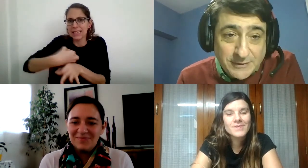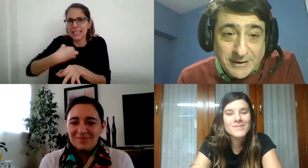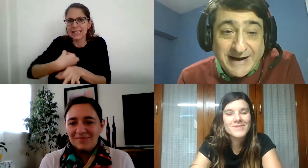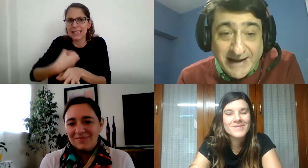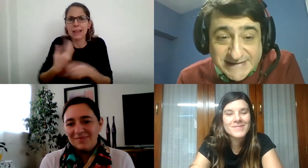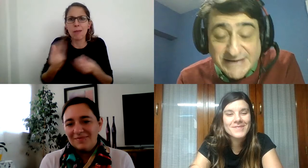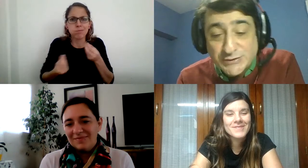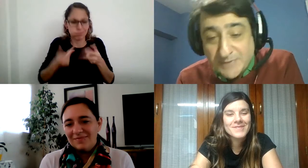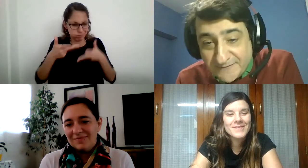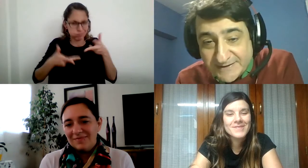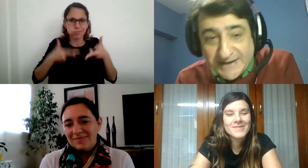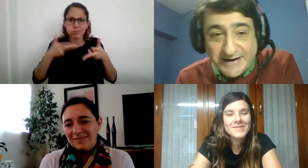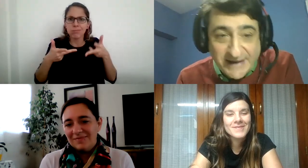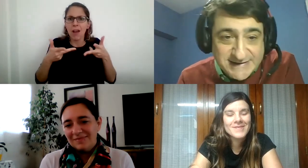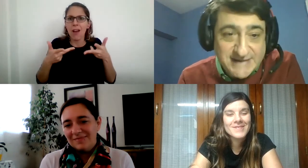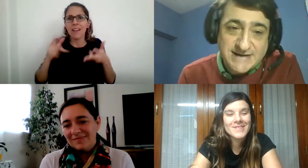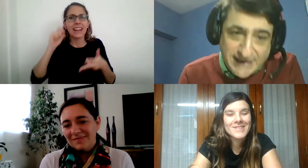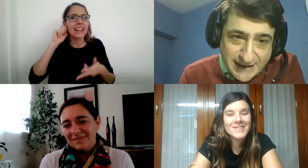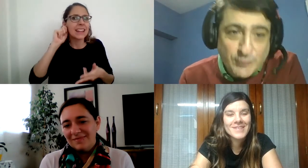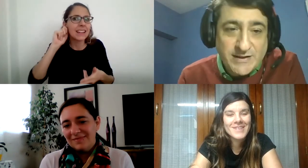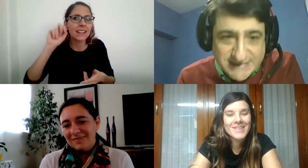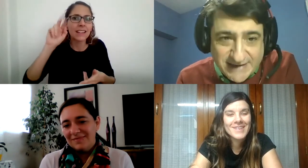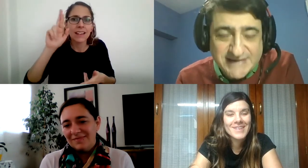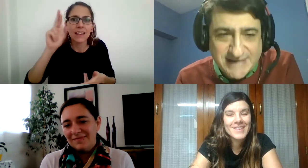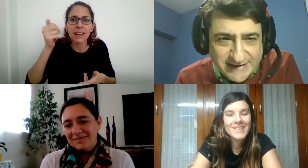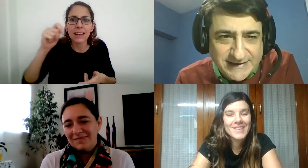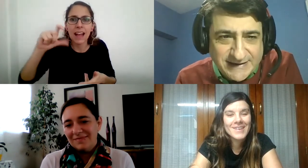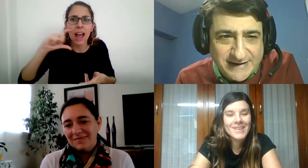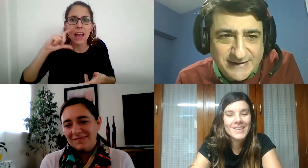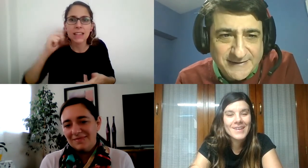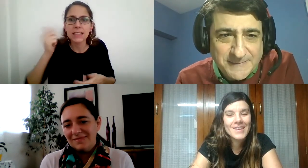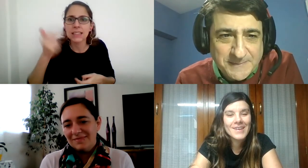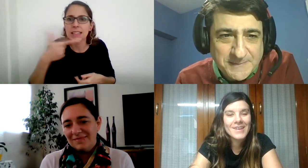decir gracias o manifestar gracias en lengua de señas